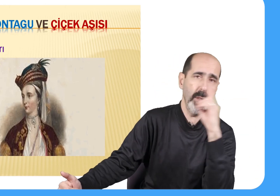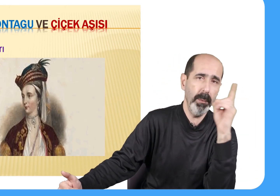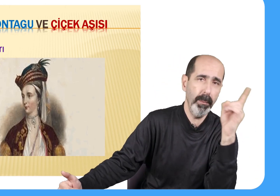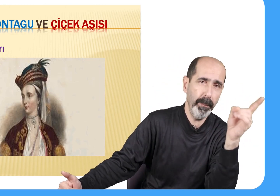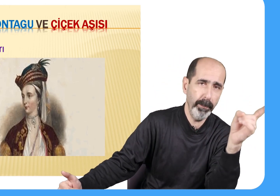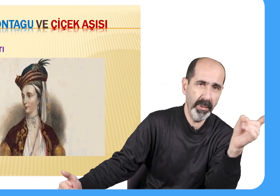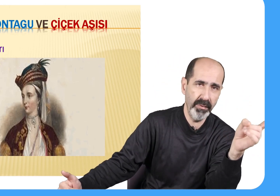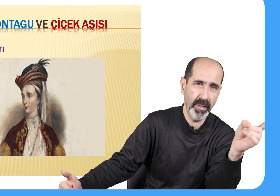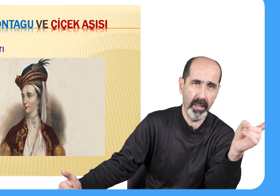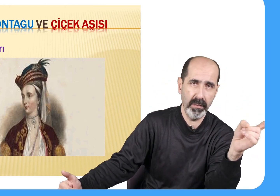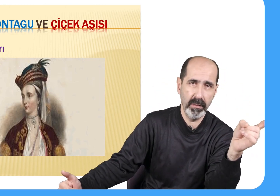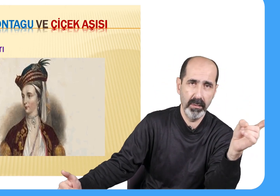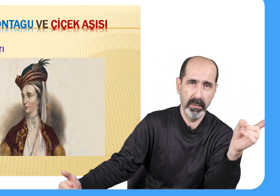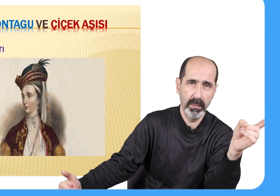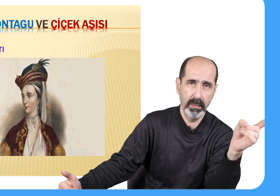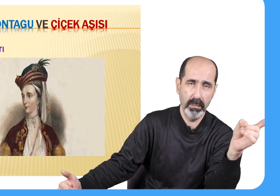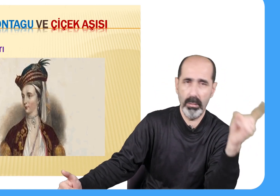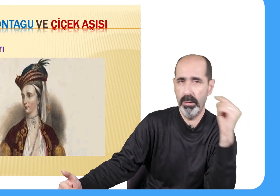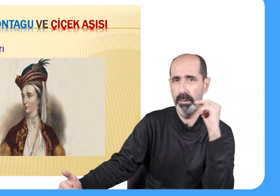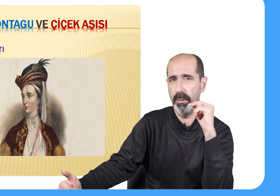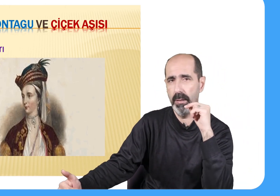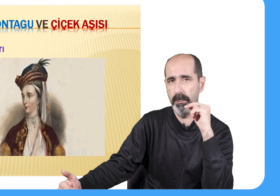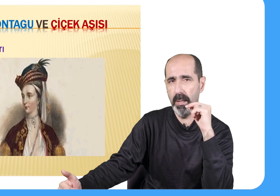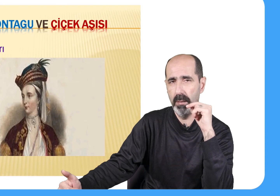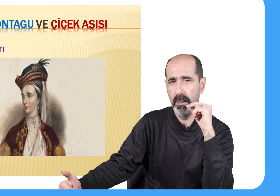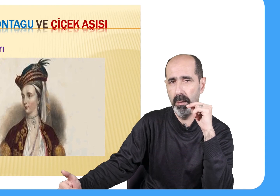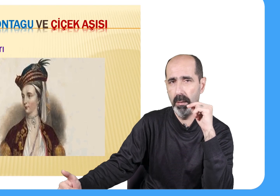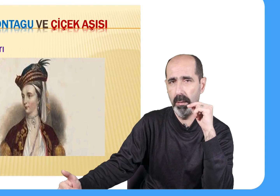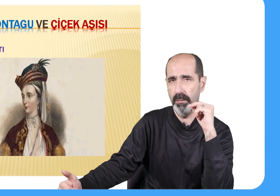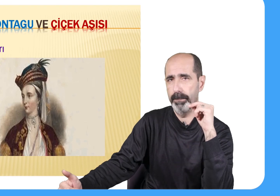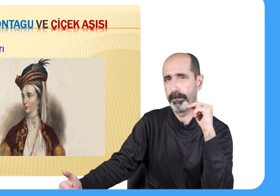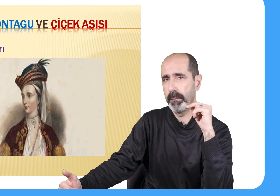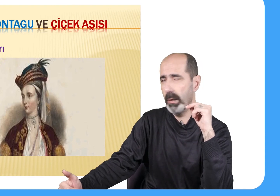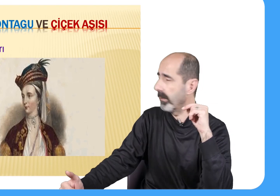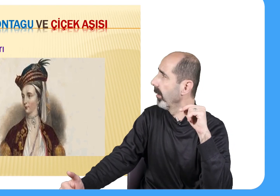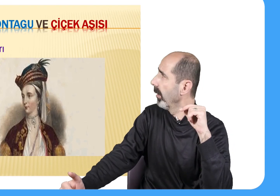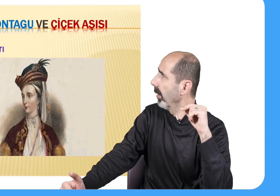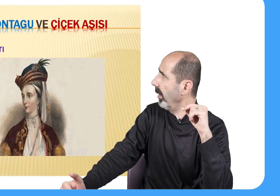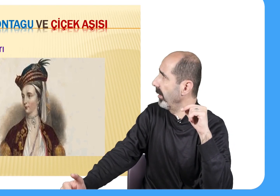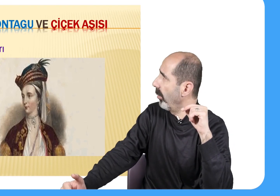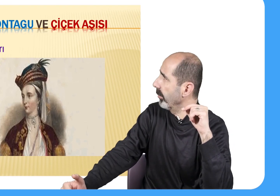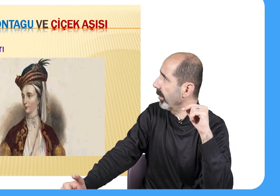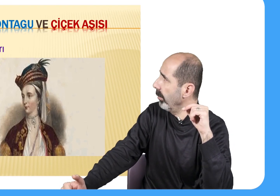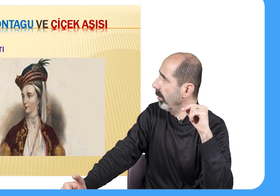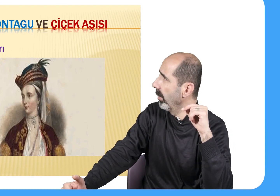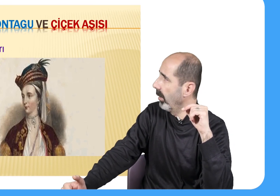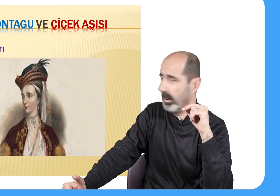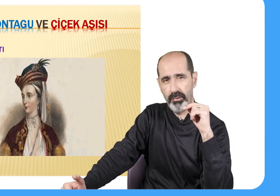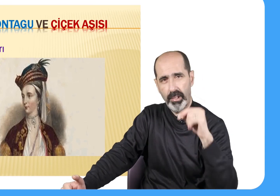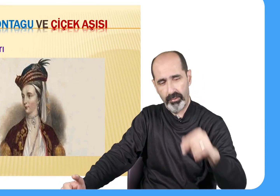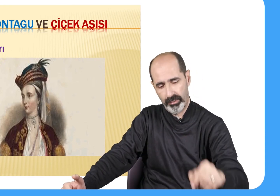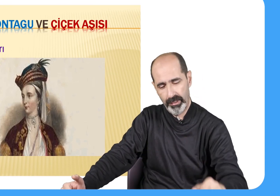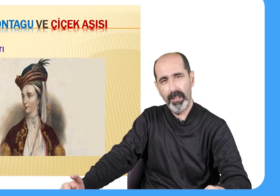aşı bizden aldı Ben 10 ifade etmekte lazım Evet Lady montagu